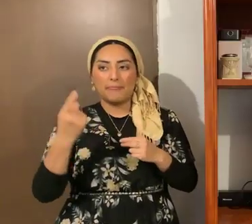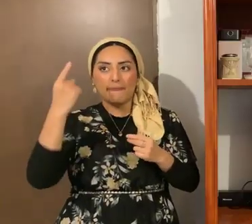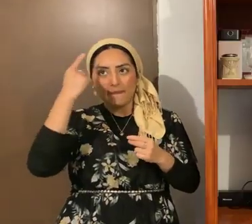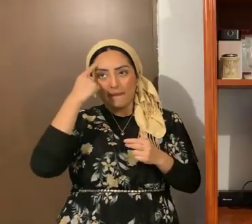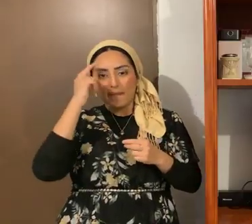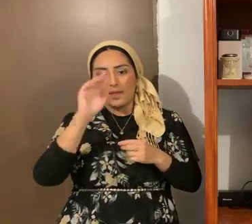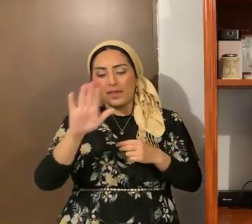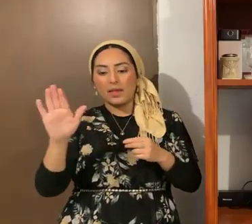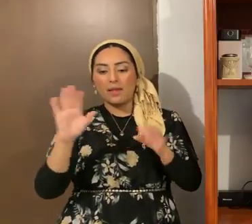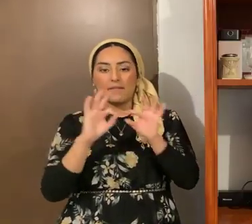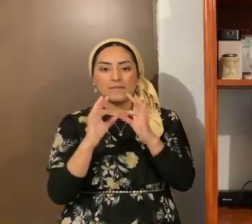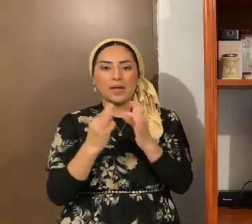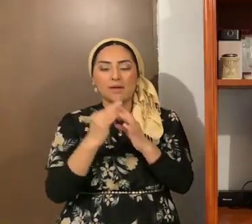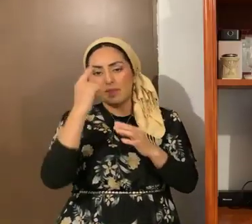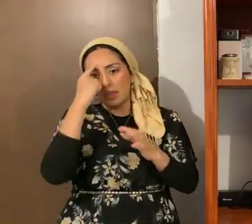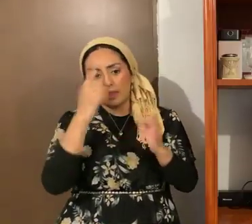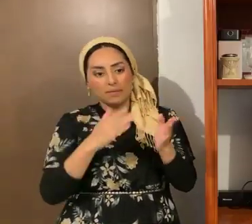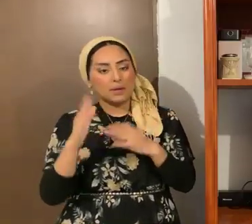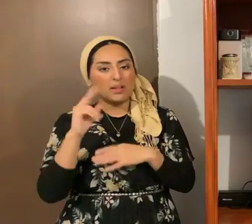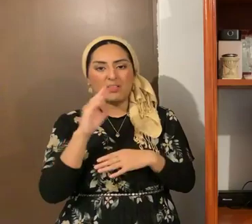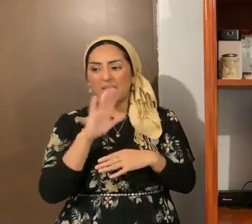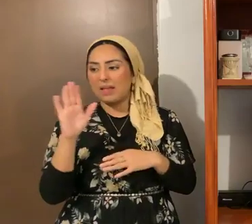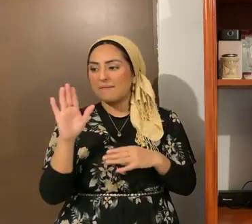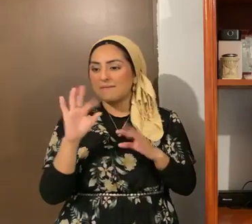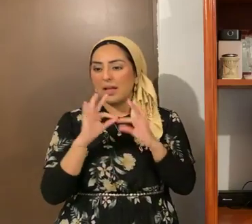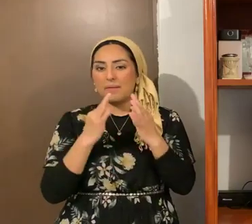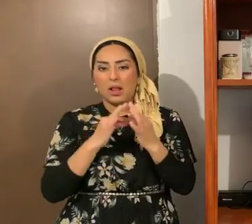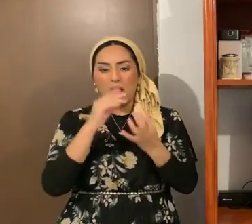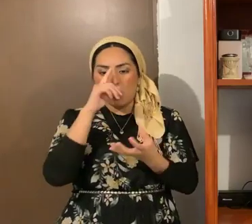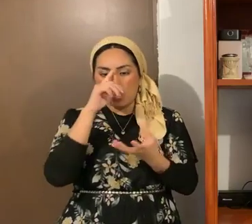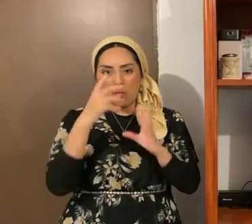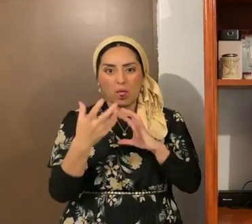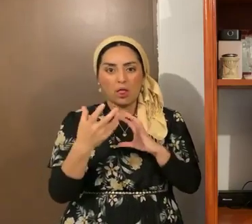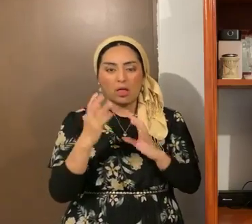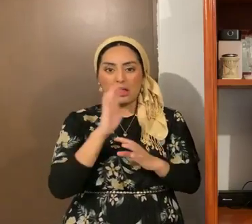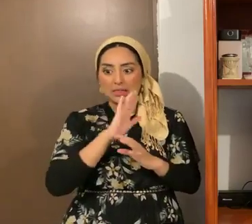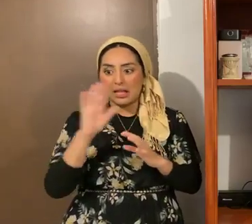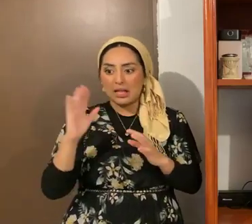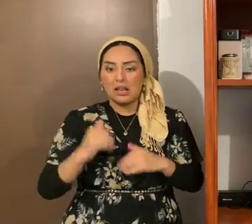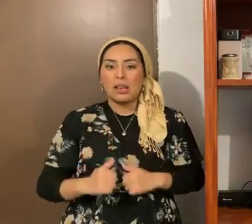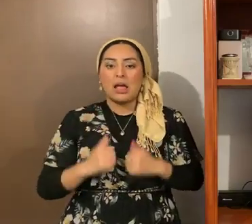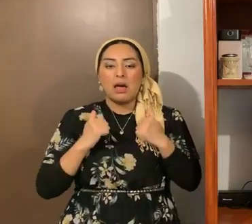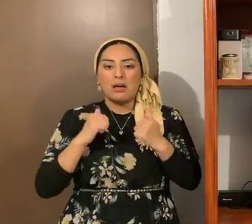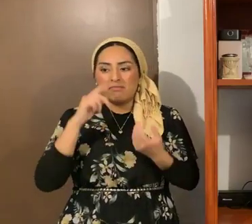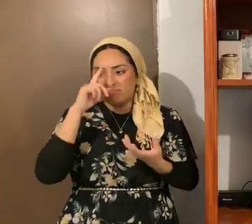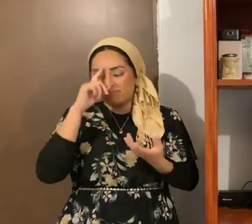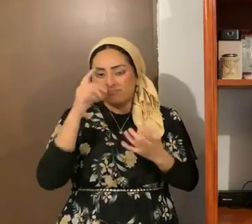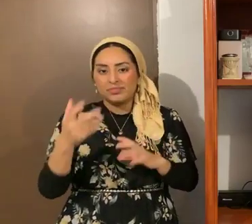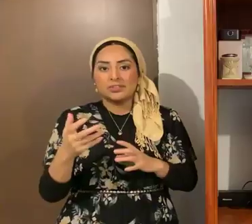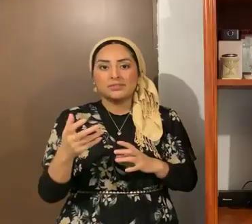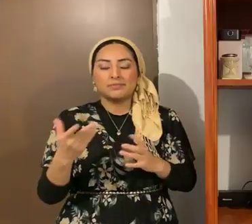su familia está en orden, su familia es un asco, su vida propia es un asco.